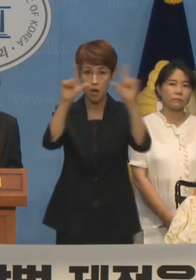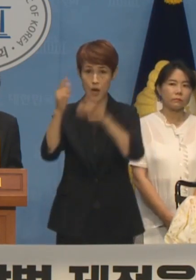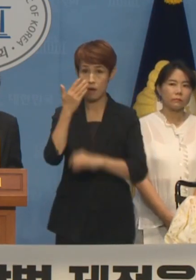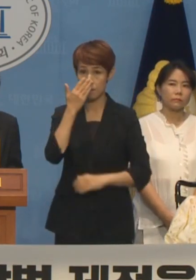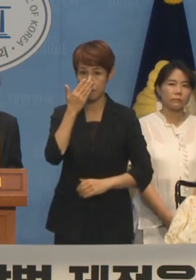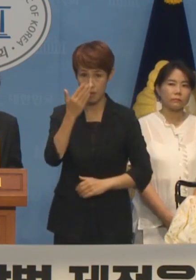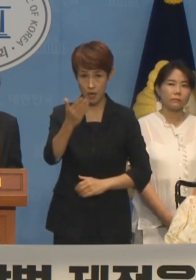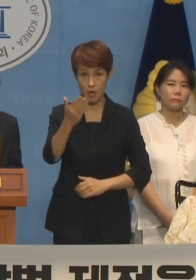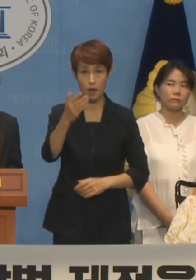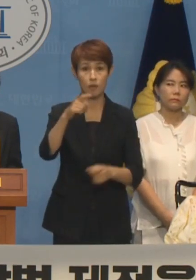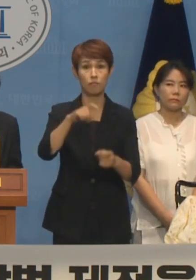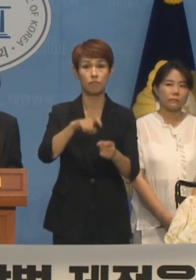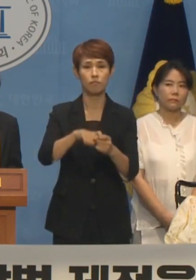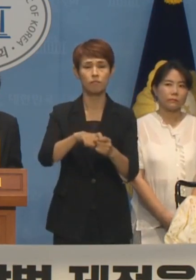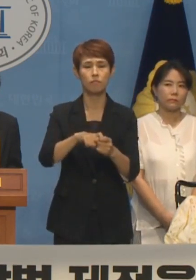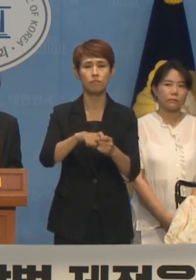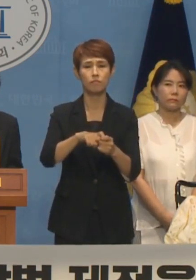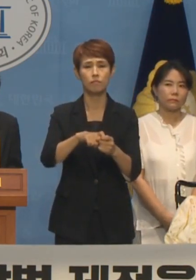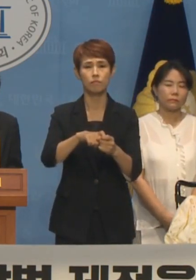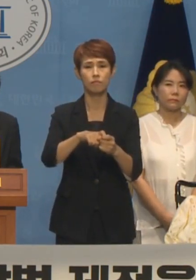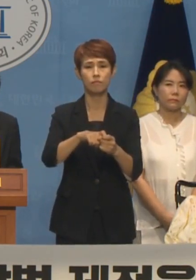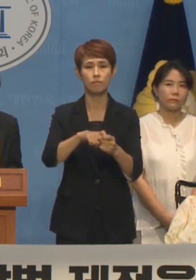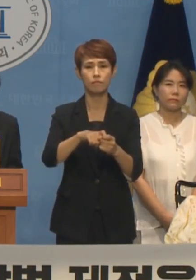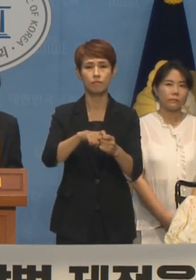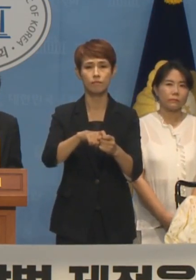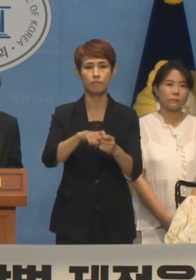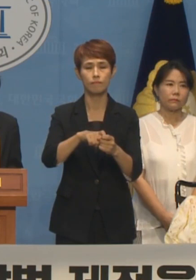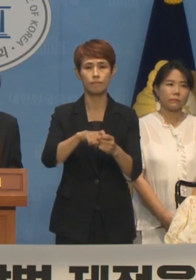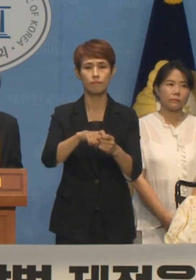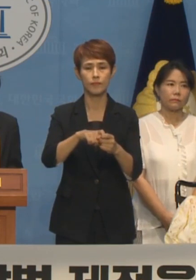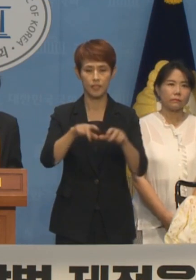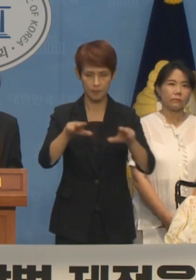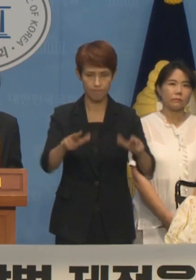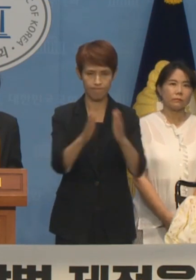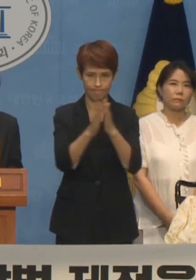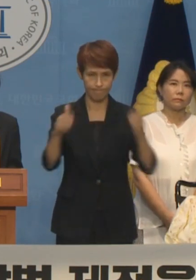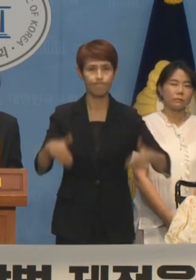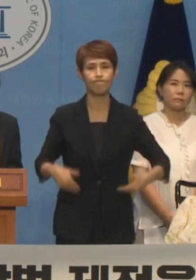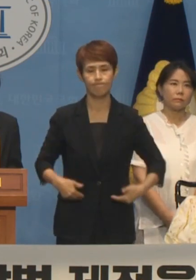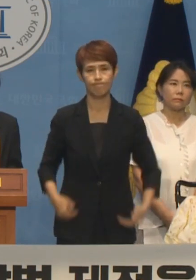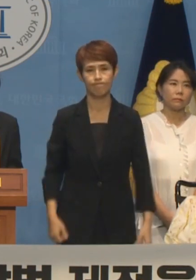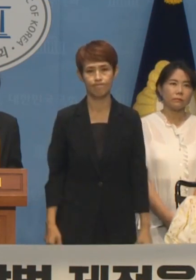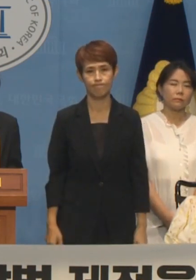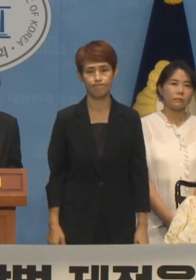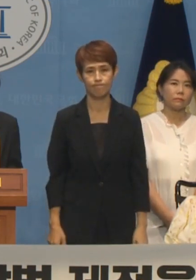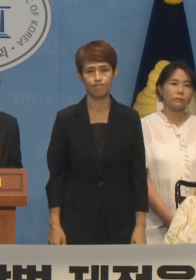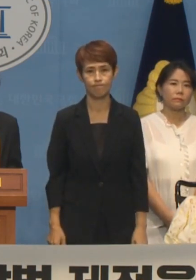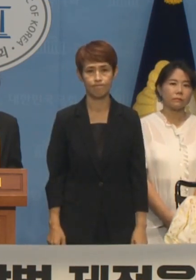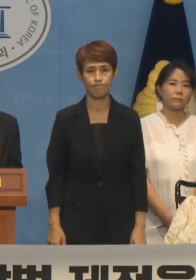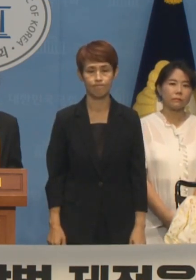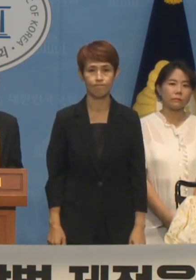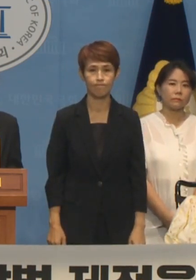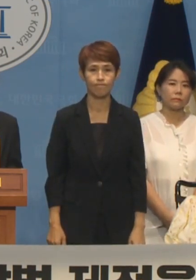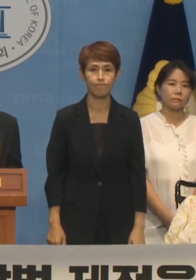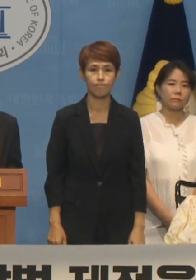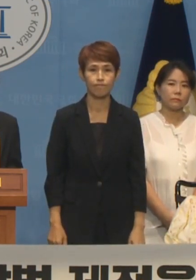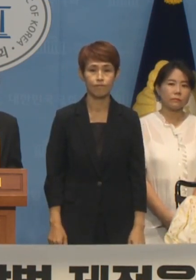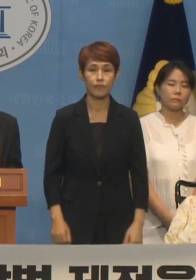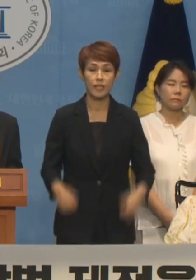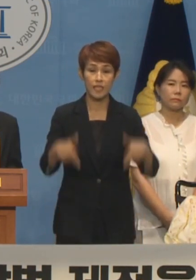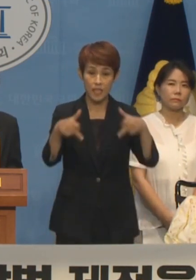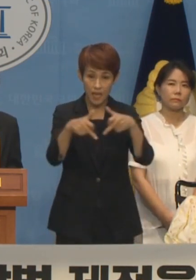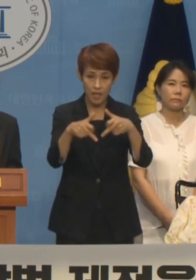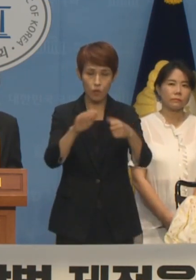있도록 하는 시점이 되었습니다. 그 시작이